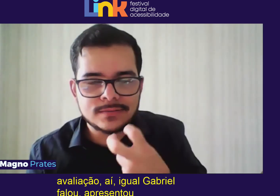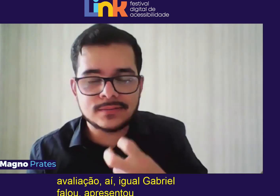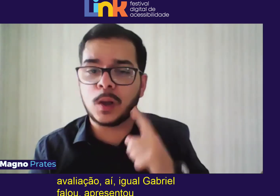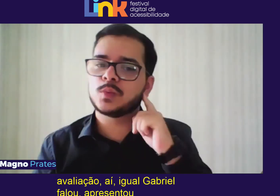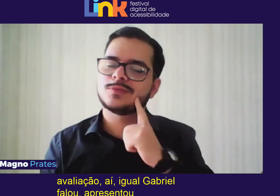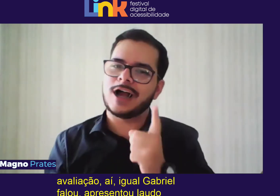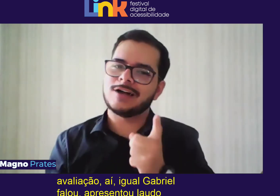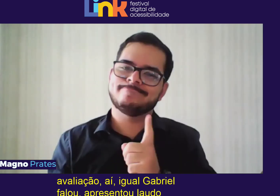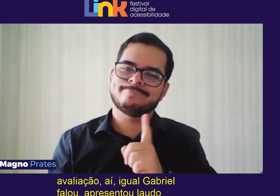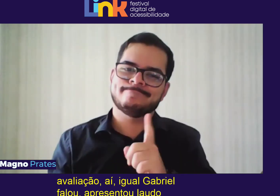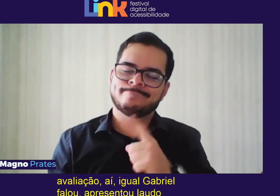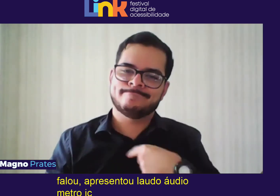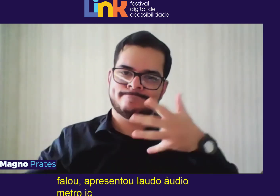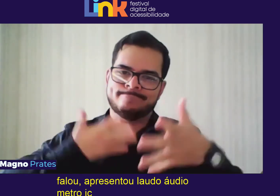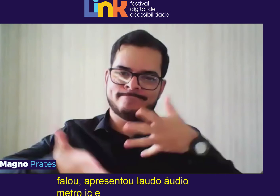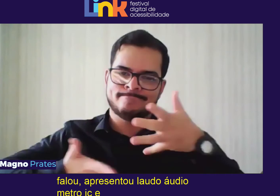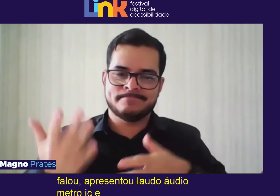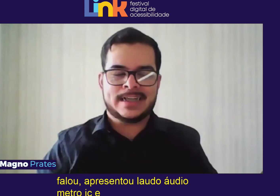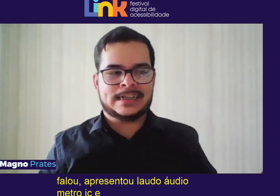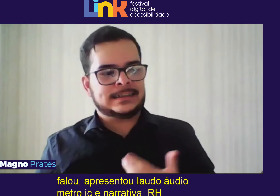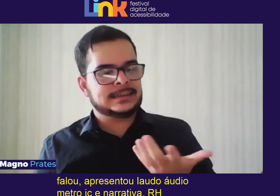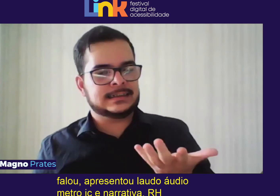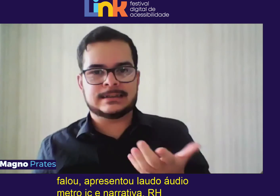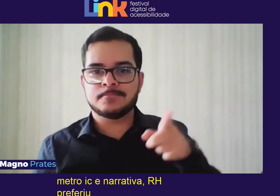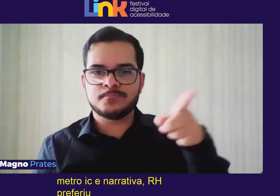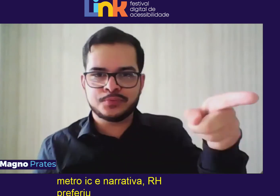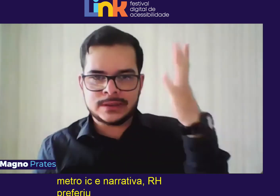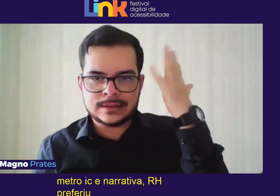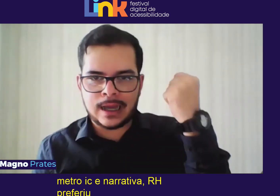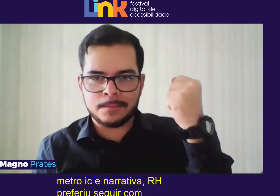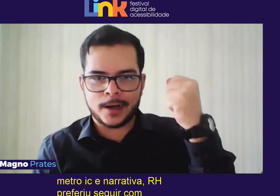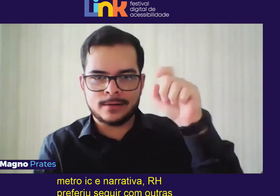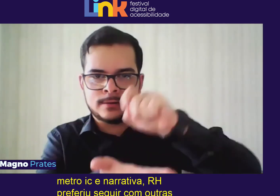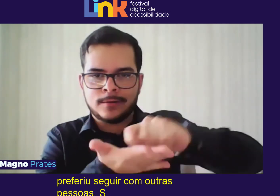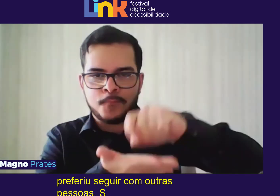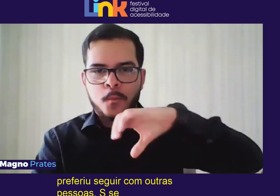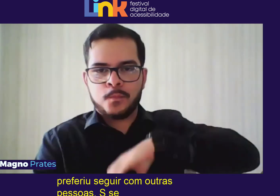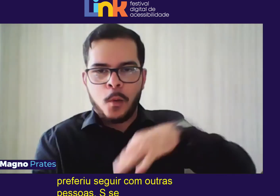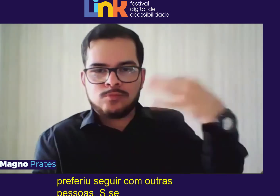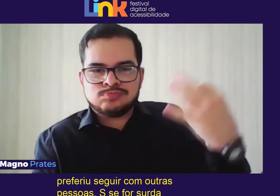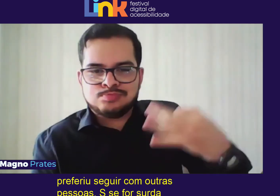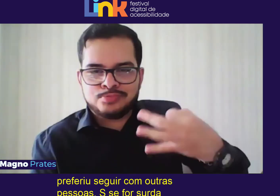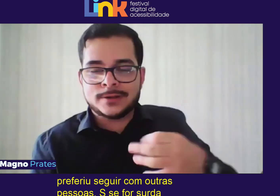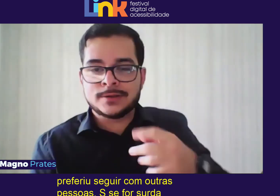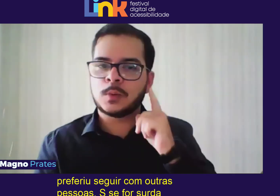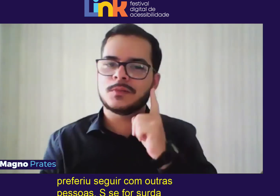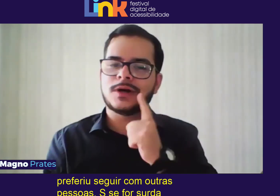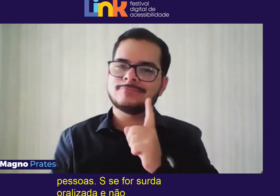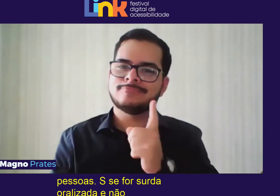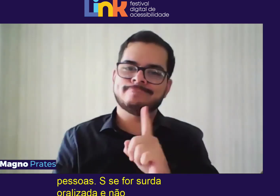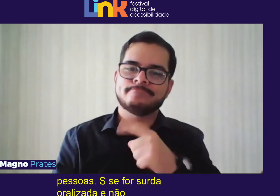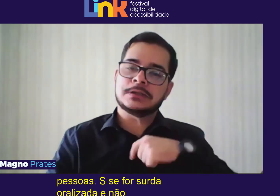pessoas. Se ela fosse uma surda oralizada e não sinalizada, talvez desse certo. Mas ela escrevia português muito